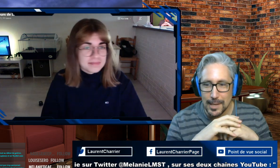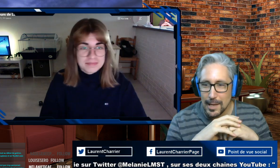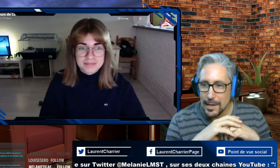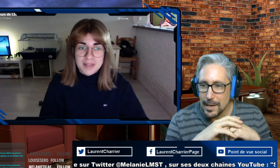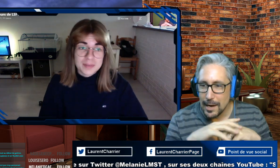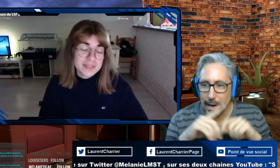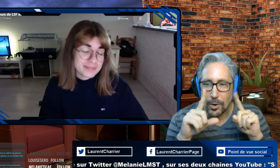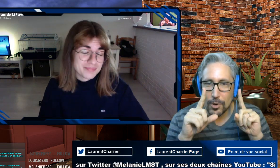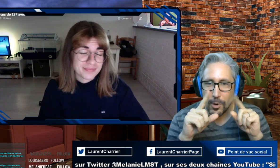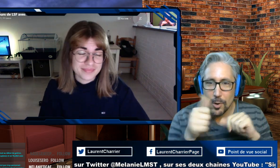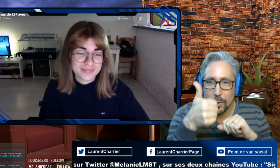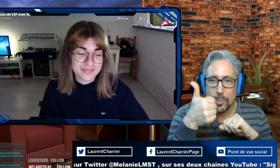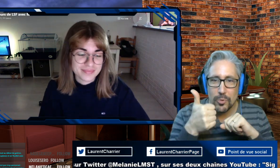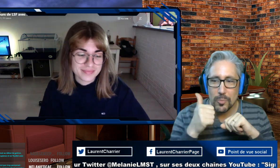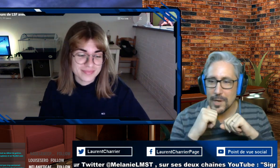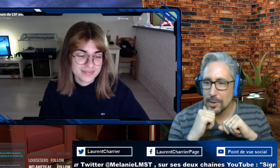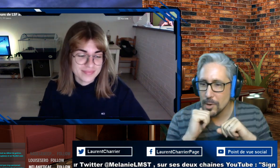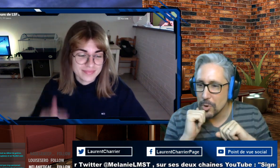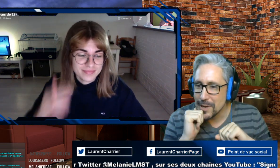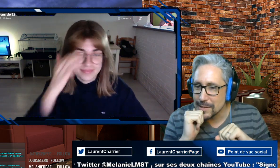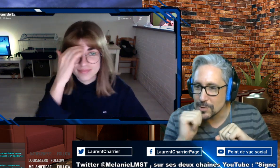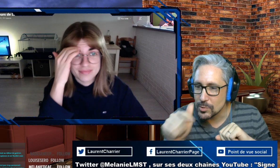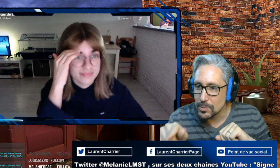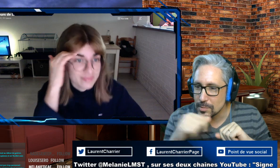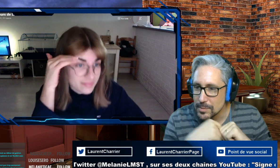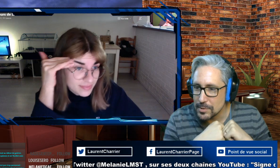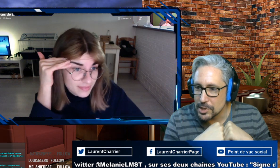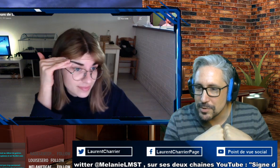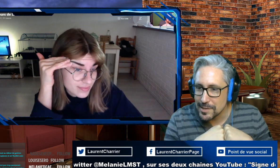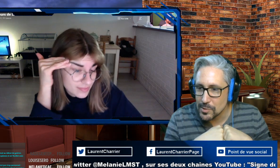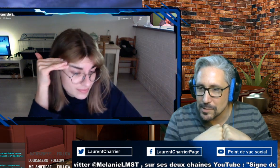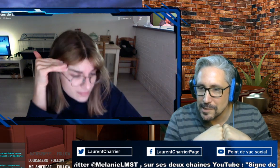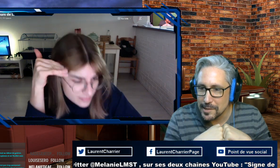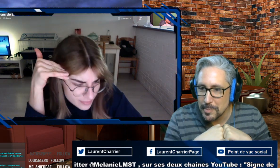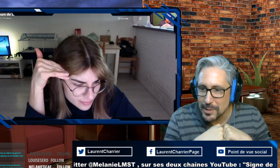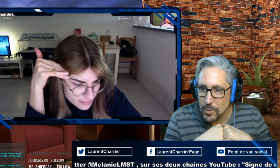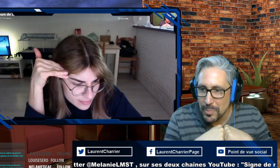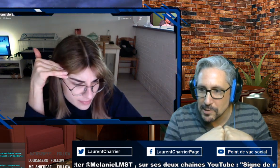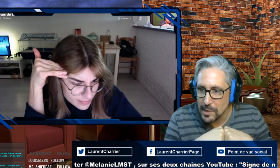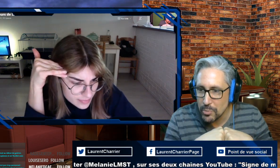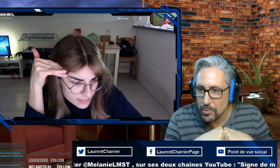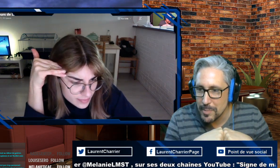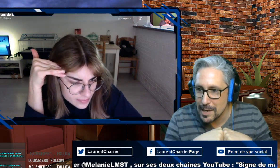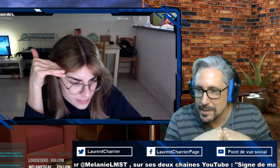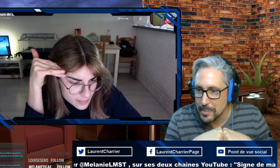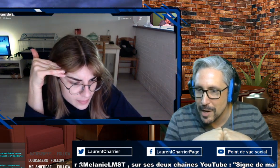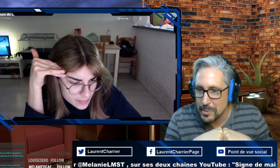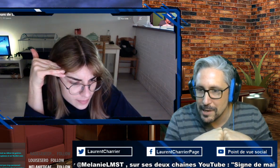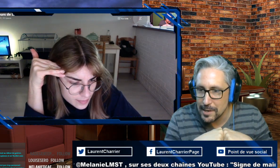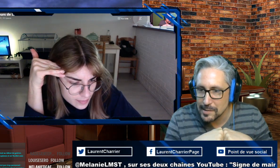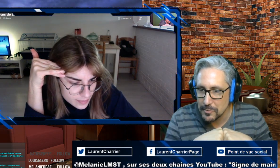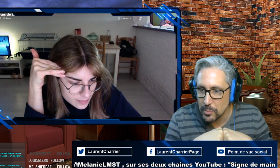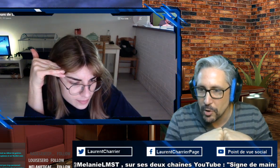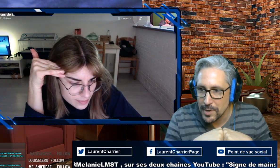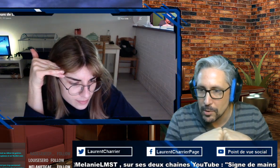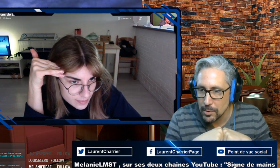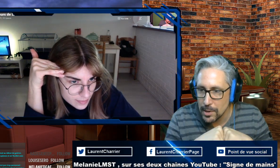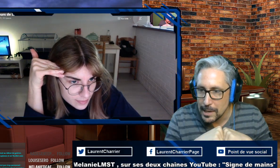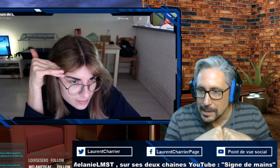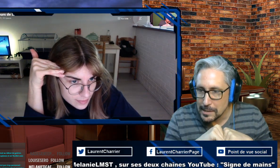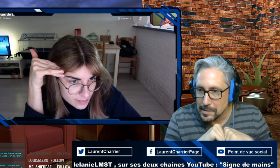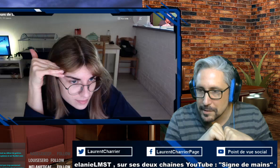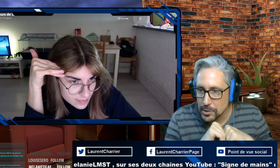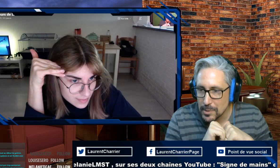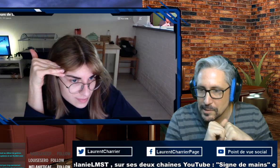endroits. Alors, première question. J'ai une question. Si ce n'est pas trop personnel, pourquoi Mélanie n'a pas appris la LSF en première